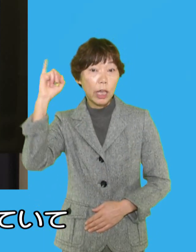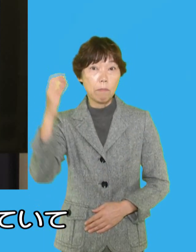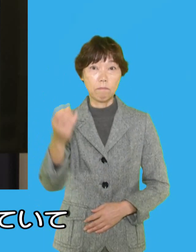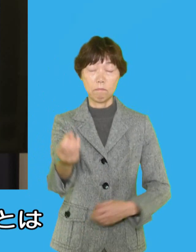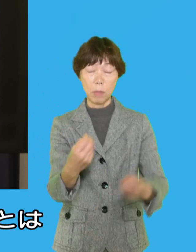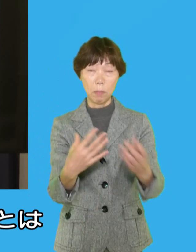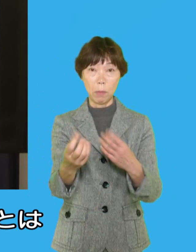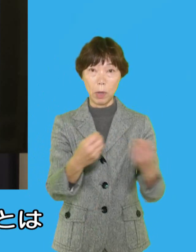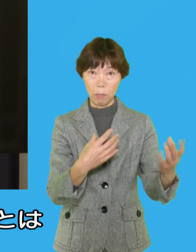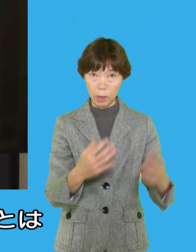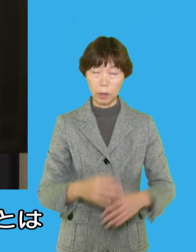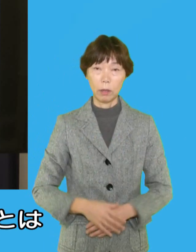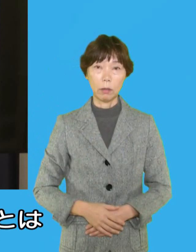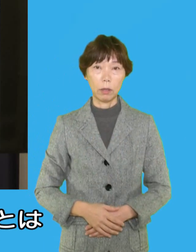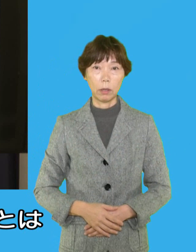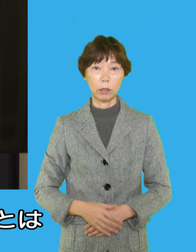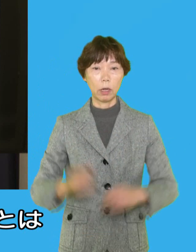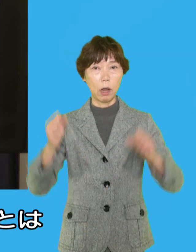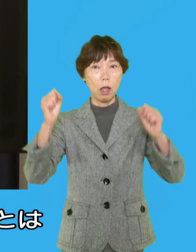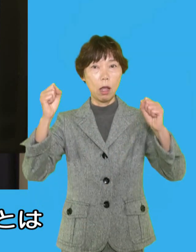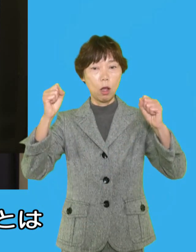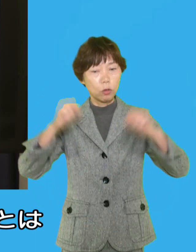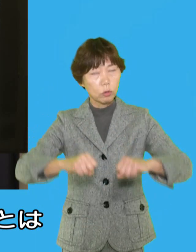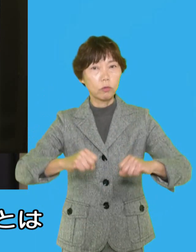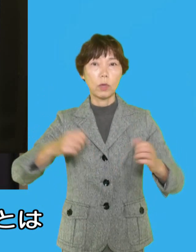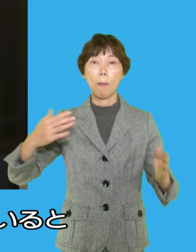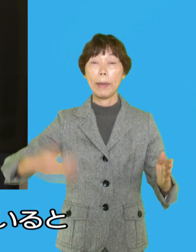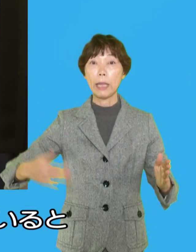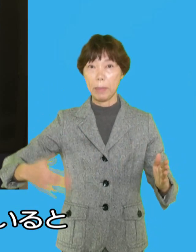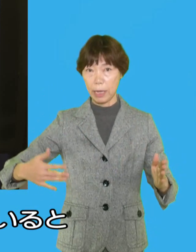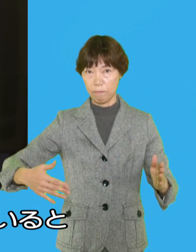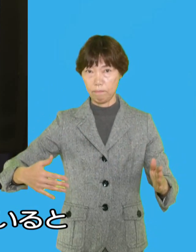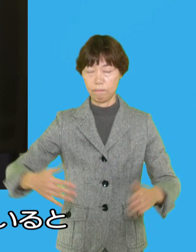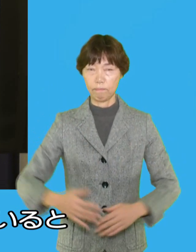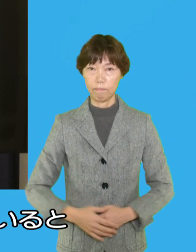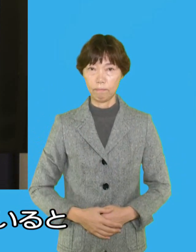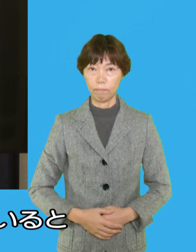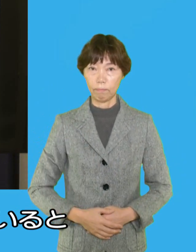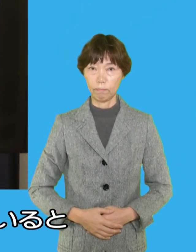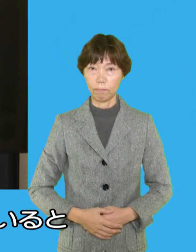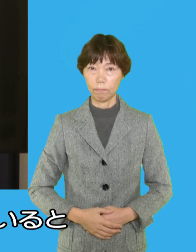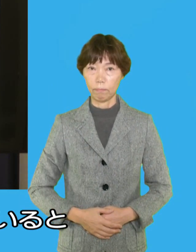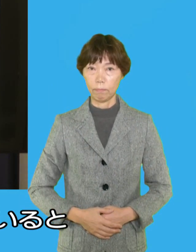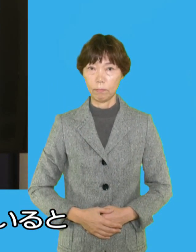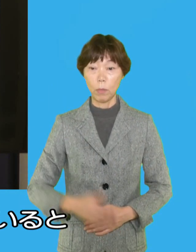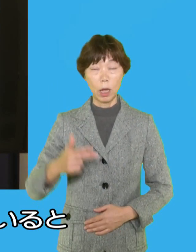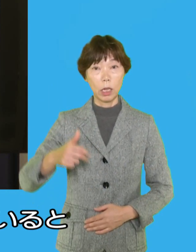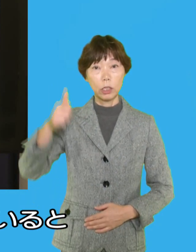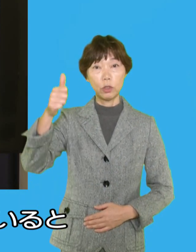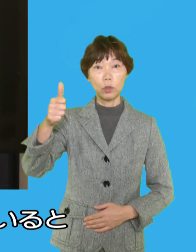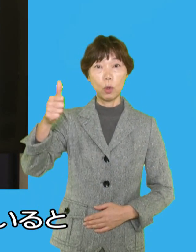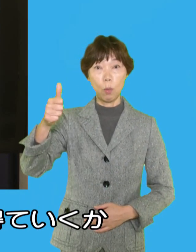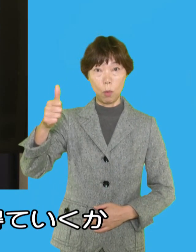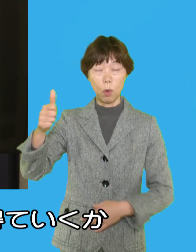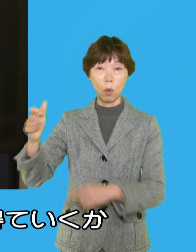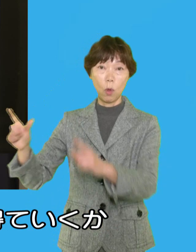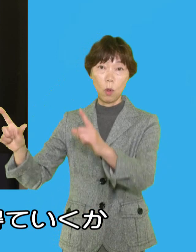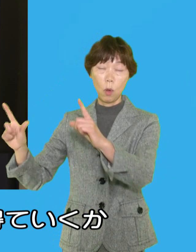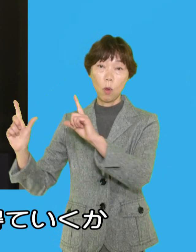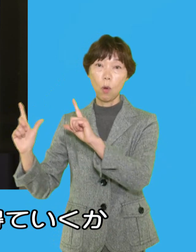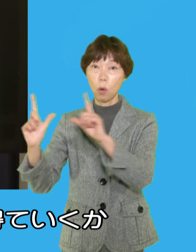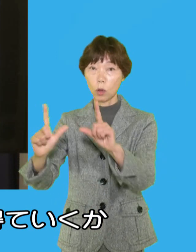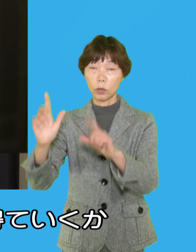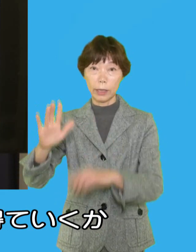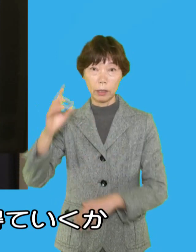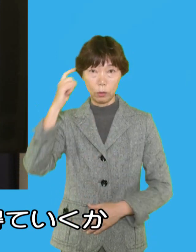り言って理解を得られているとは言えない状況だったんですけれども、まあ、市長も報告を得られていると思いますけれども、この辺その住